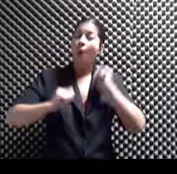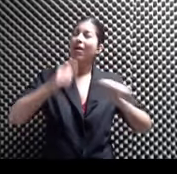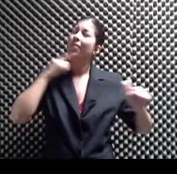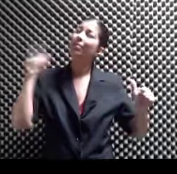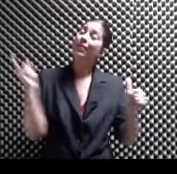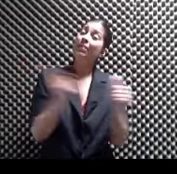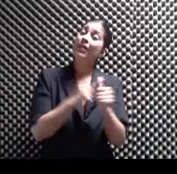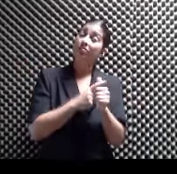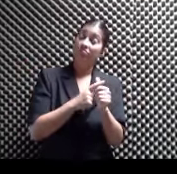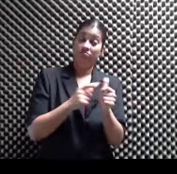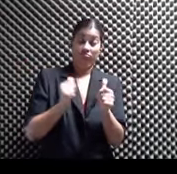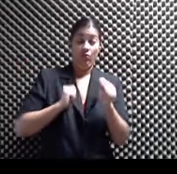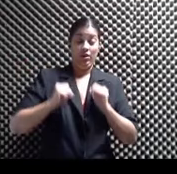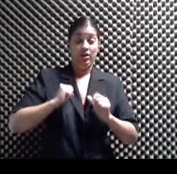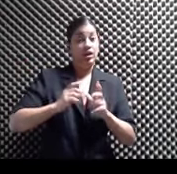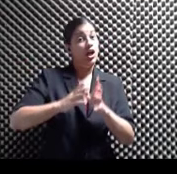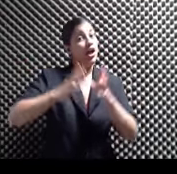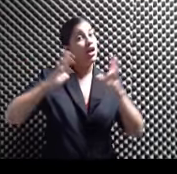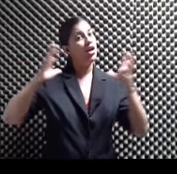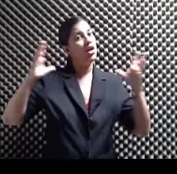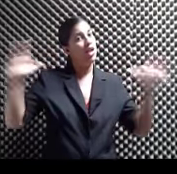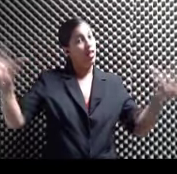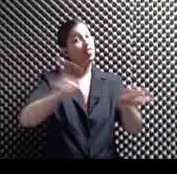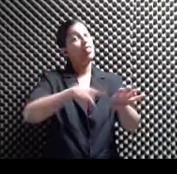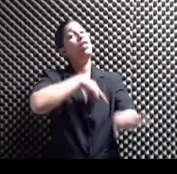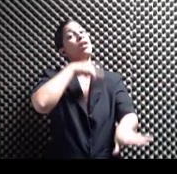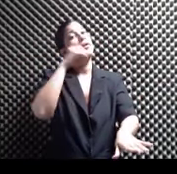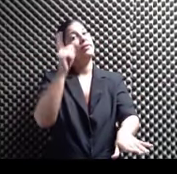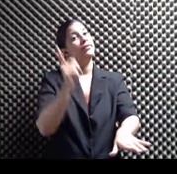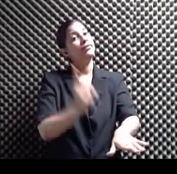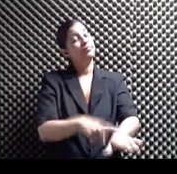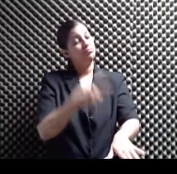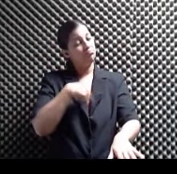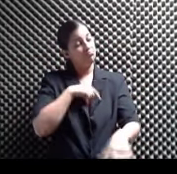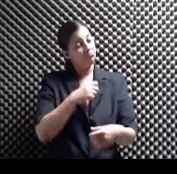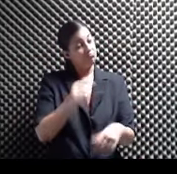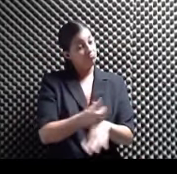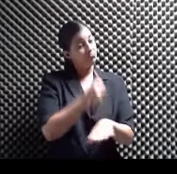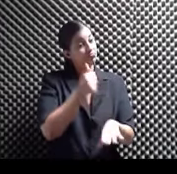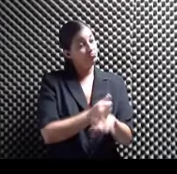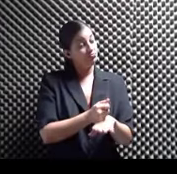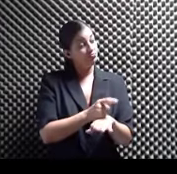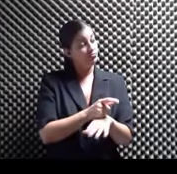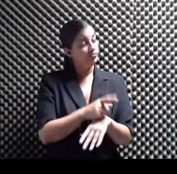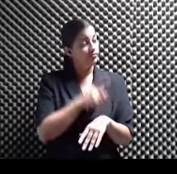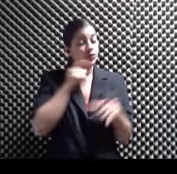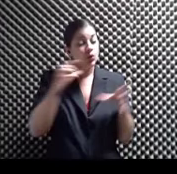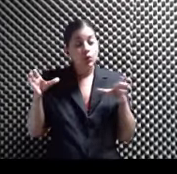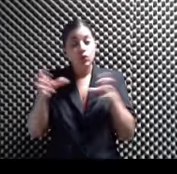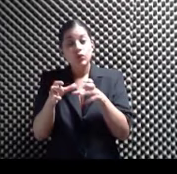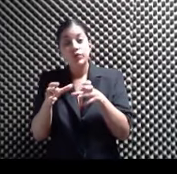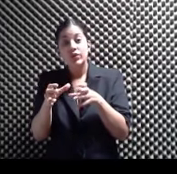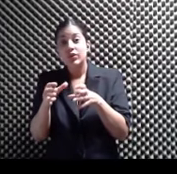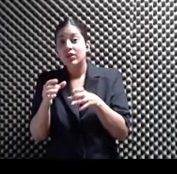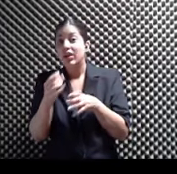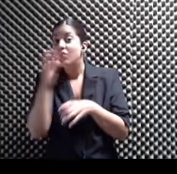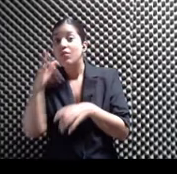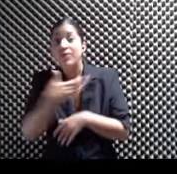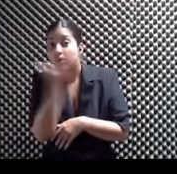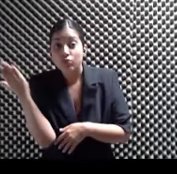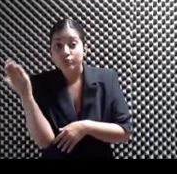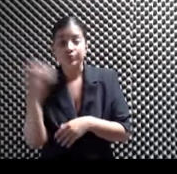larga, grande, que se monta desde el colectivo de Y No Había Luz. Okay. Comenzó como